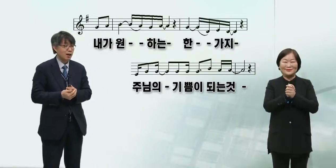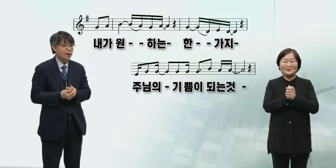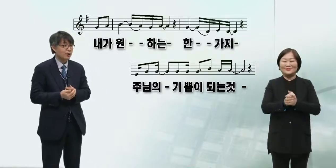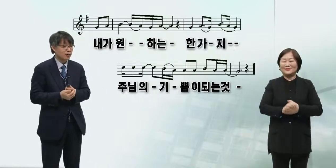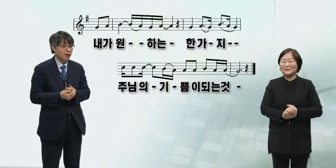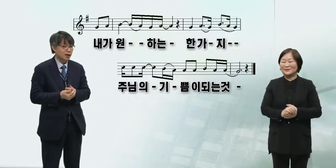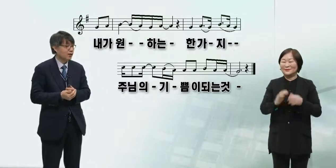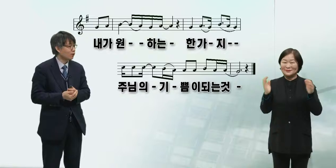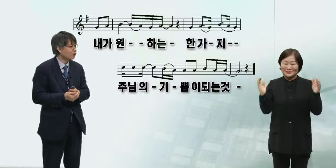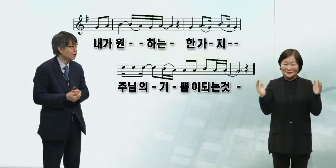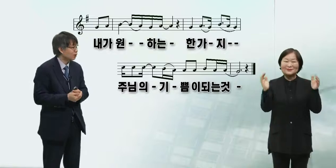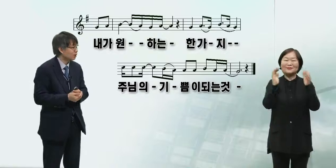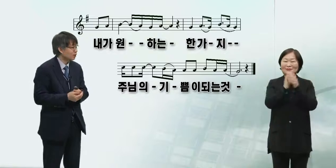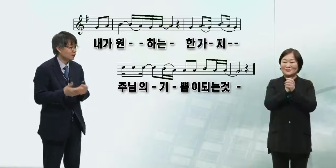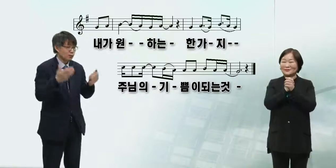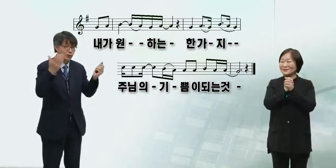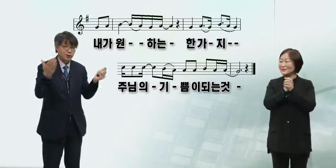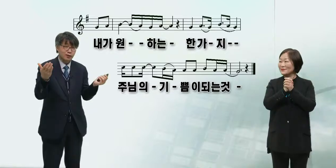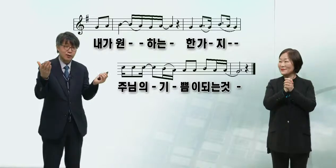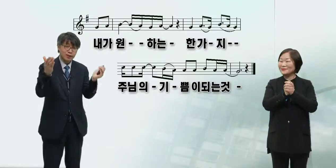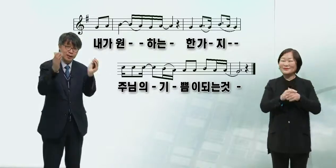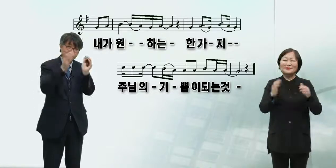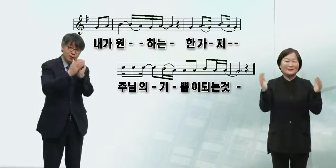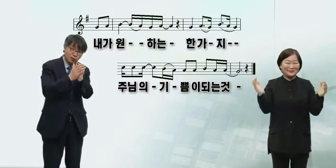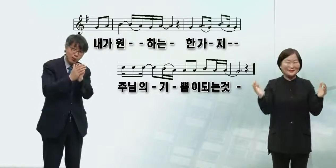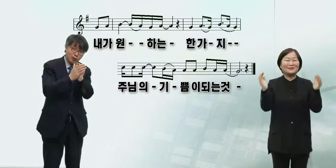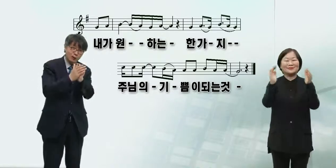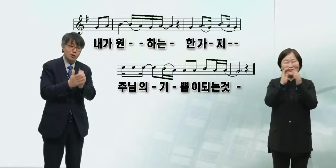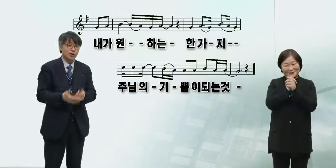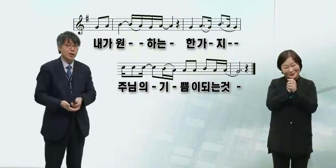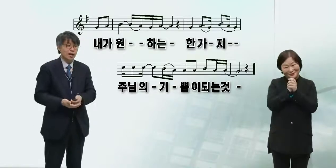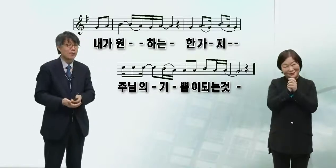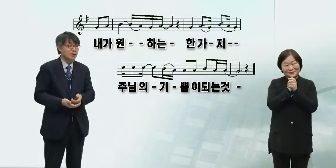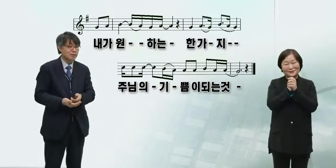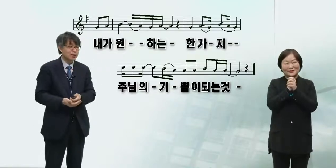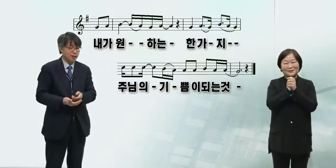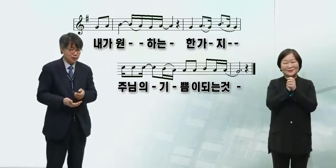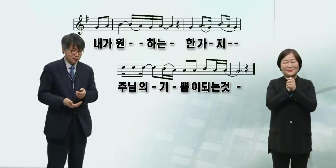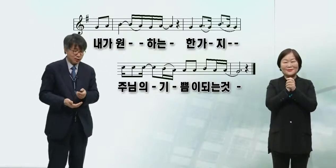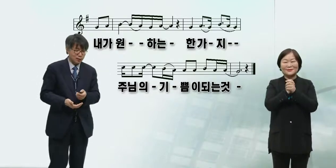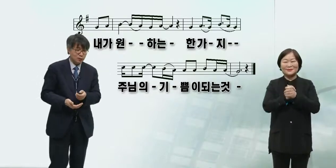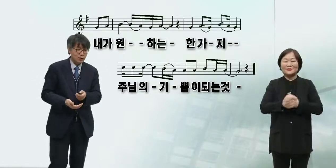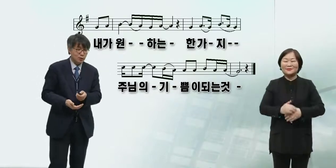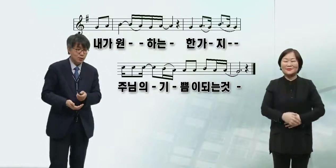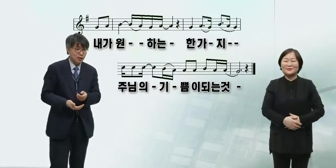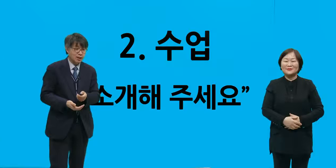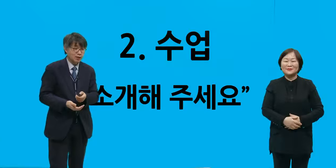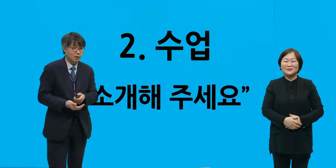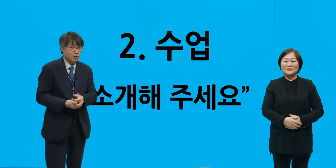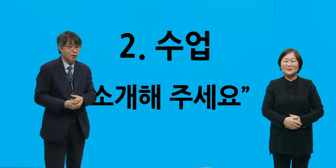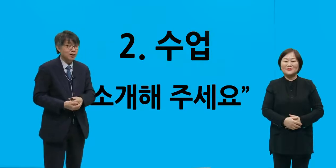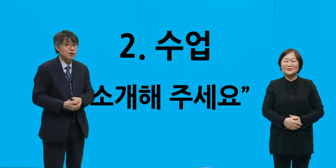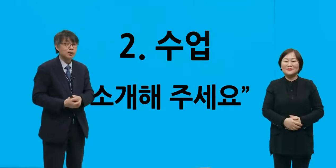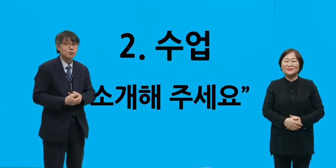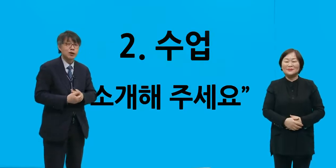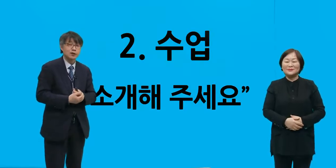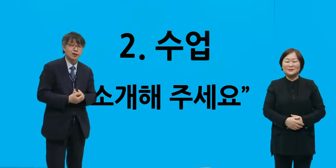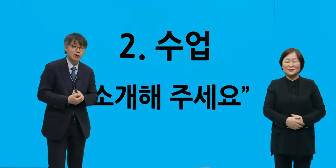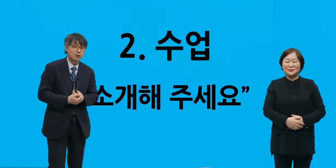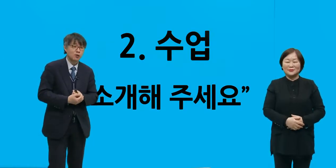아멘은 어떻게 할까요? 우리 이렇게 해서 딱 손을 딱 모아주시면 아멘입니다. 은혜로운 찬양인데요. 지금부터 이제